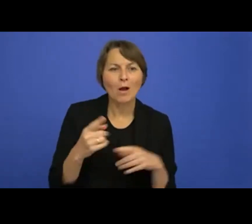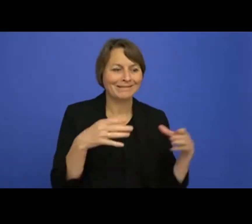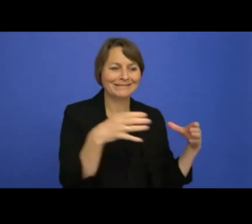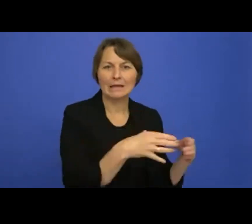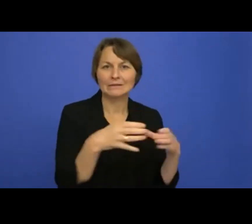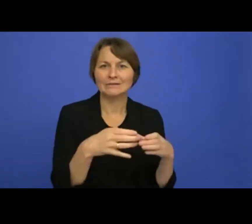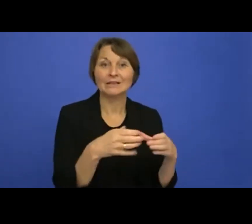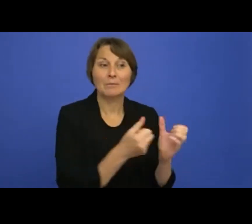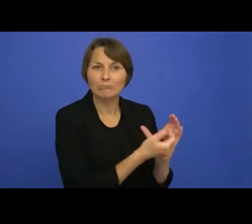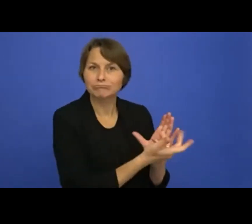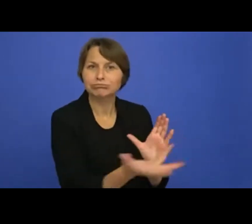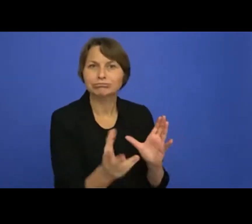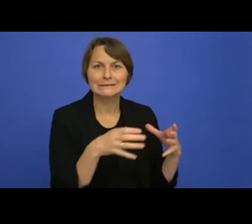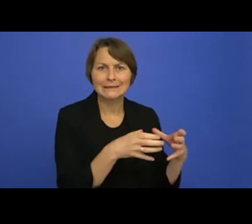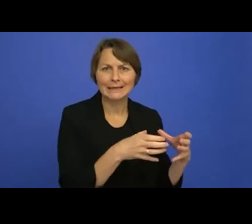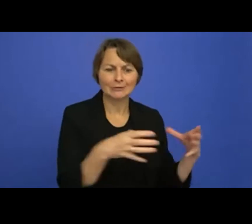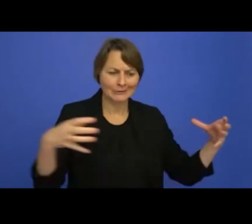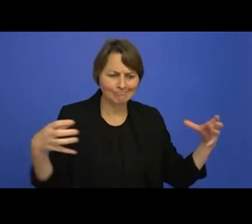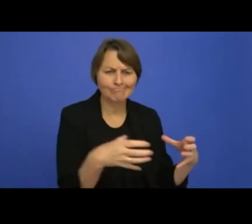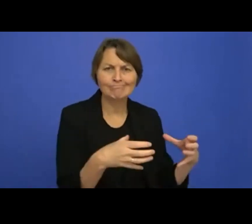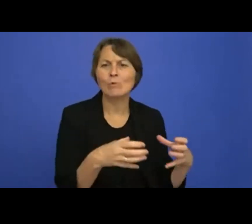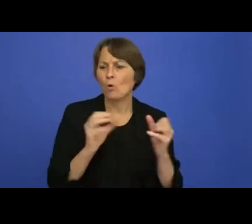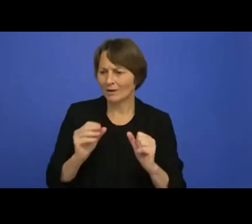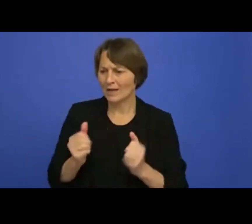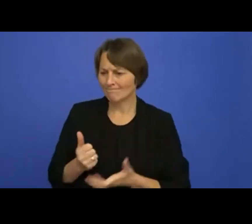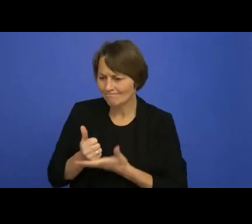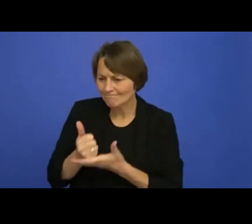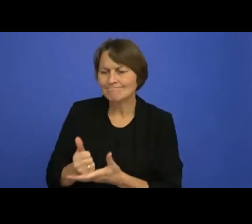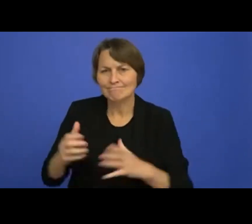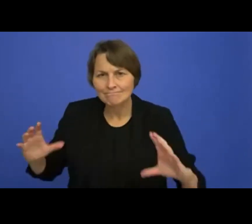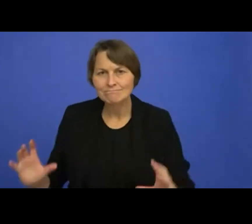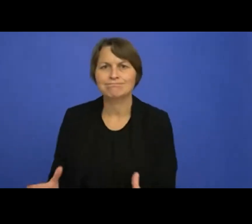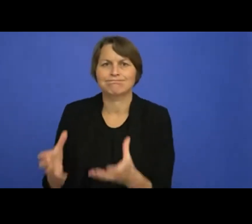l'éducation à petite enfance est une approche qui doit être intersectorielle. Les secteurs doivent travailler